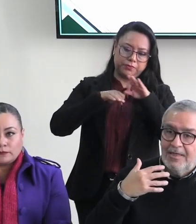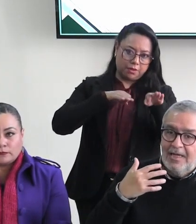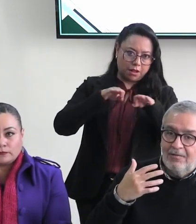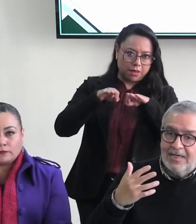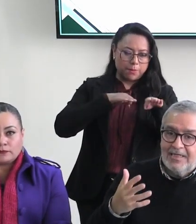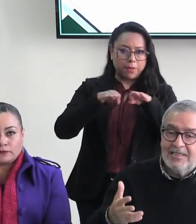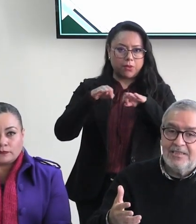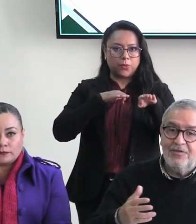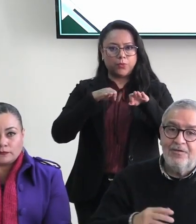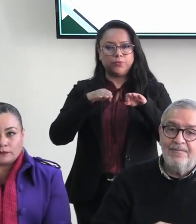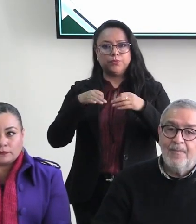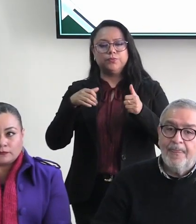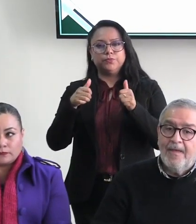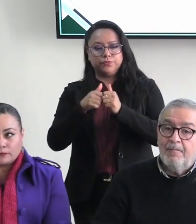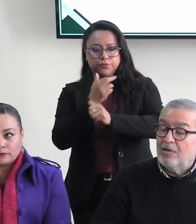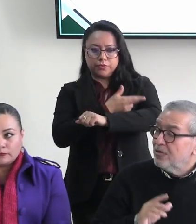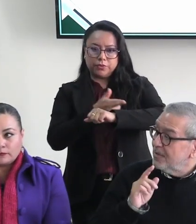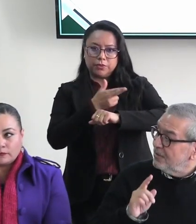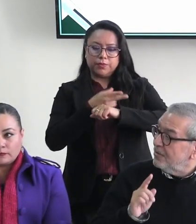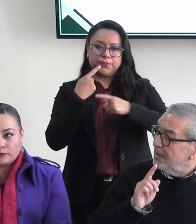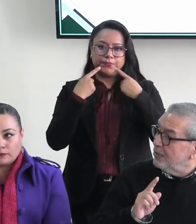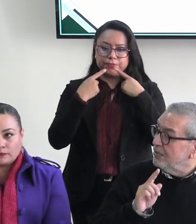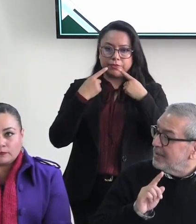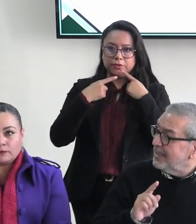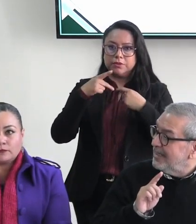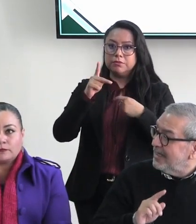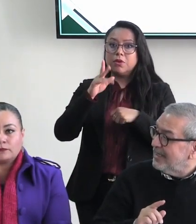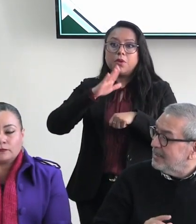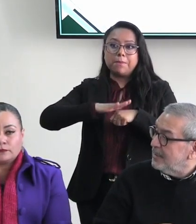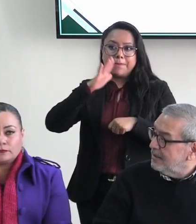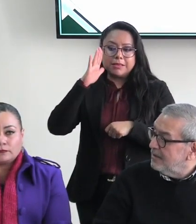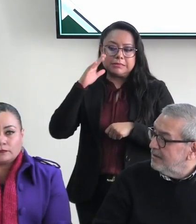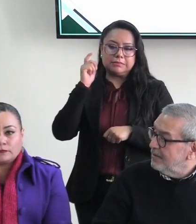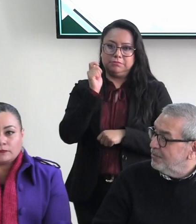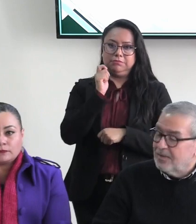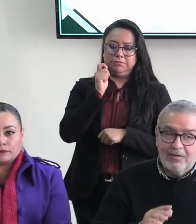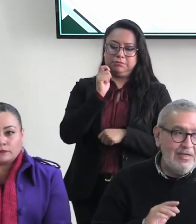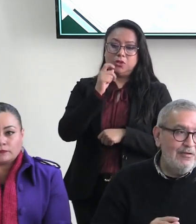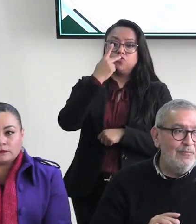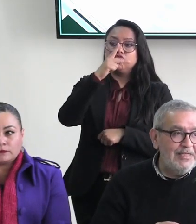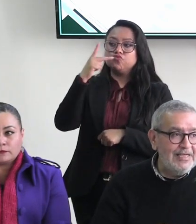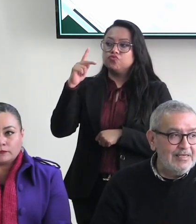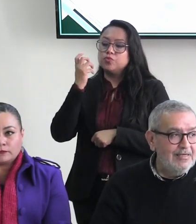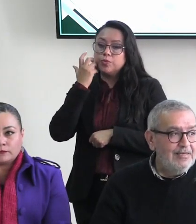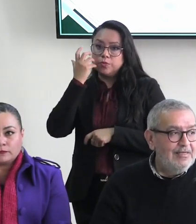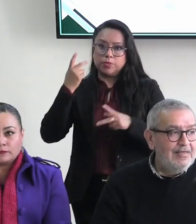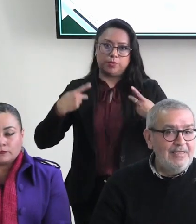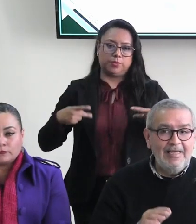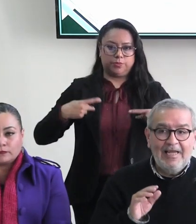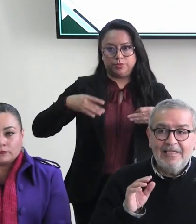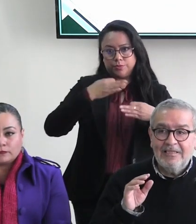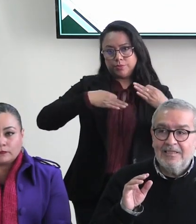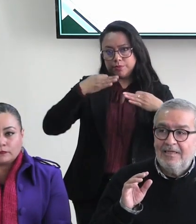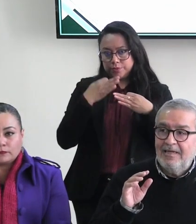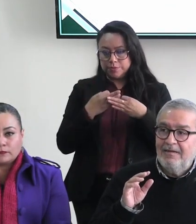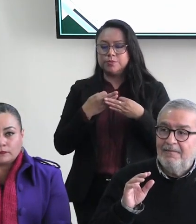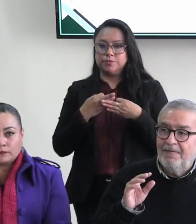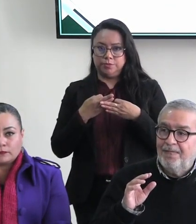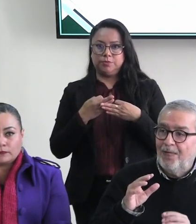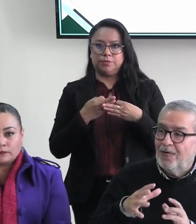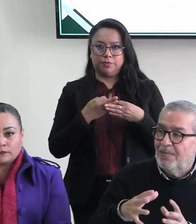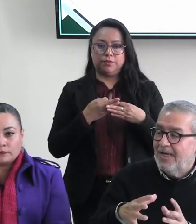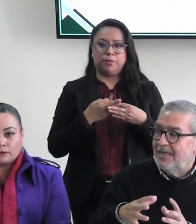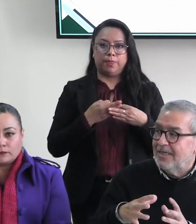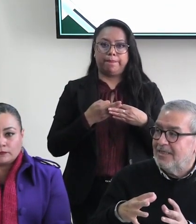con la organización, pero sobre todo con la voluntad de la gente, porque no hay que olvidar la